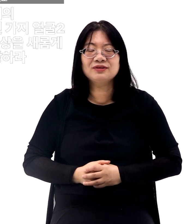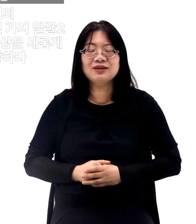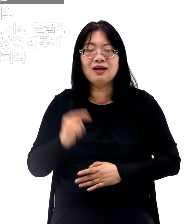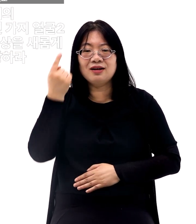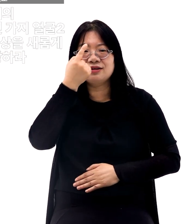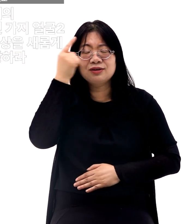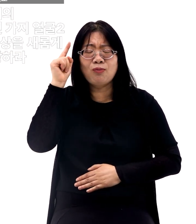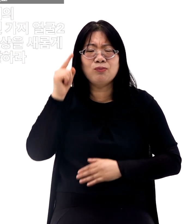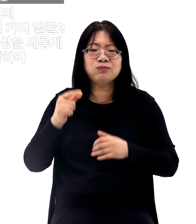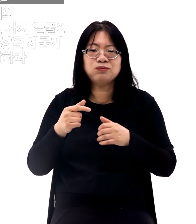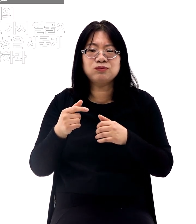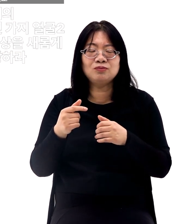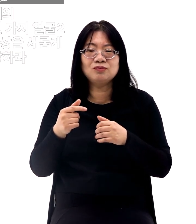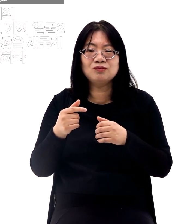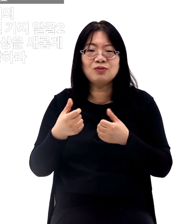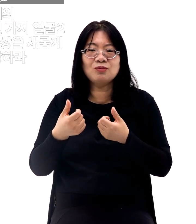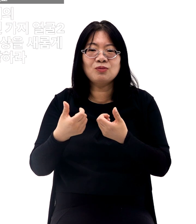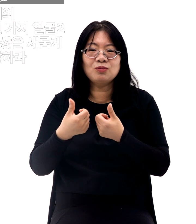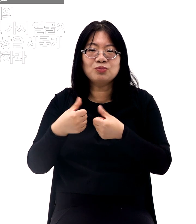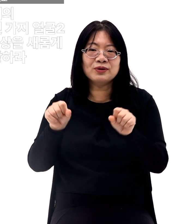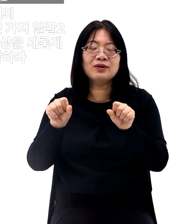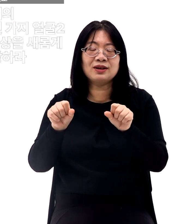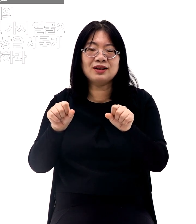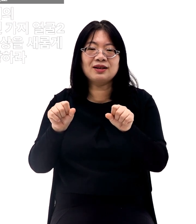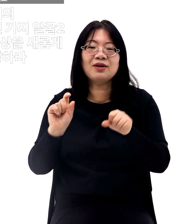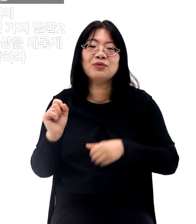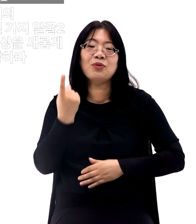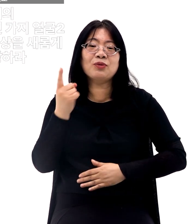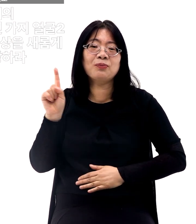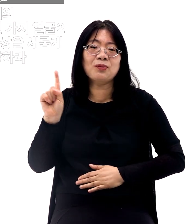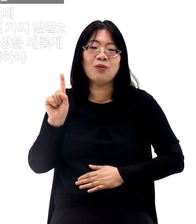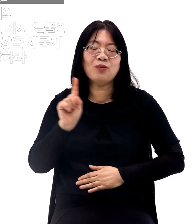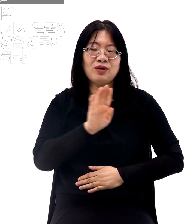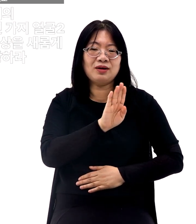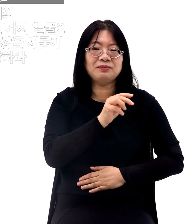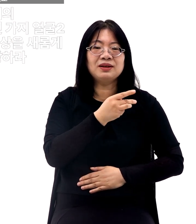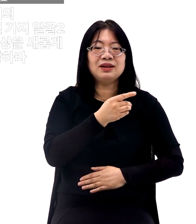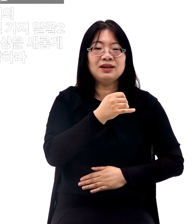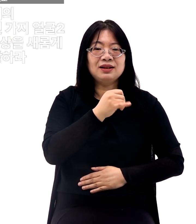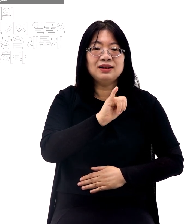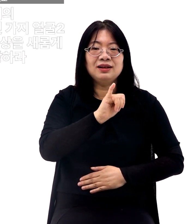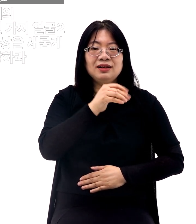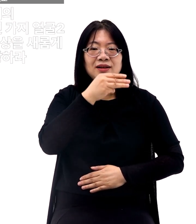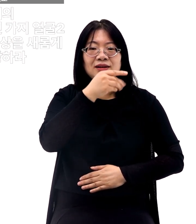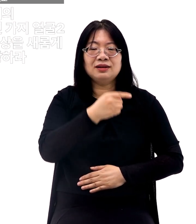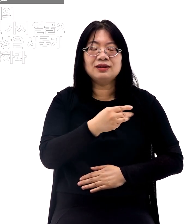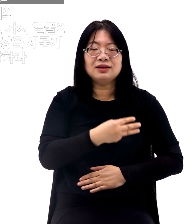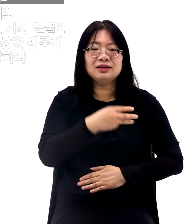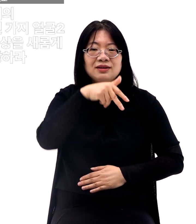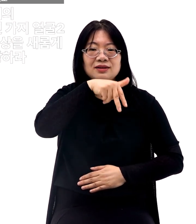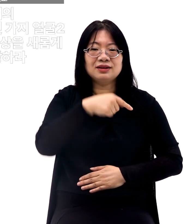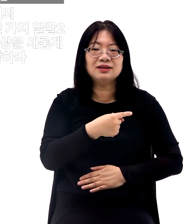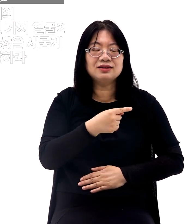소련 붕괴를 가져온 것은 그 비틀즈의 음악을 듣고